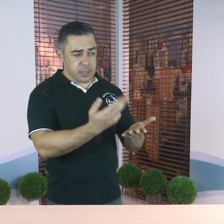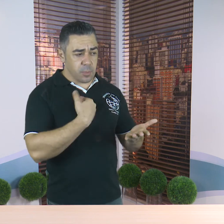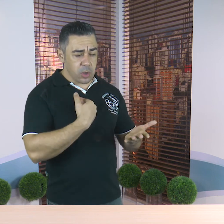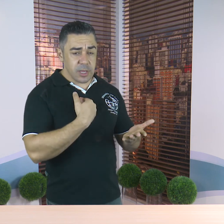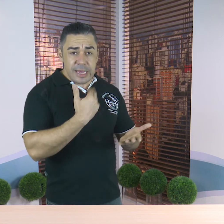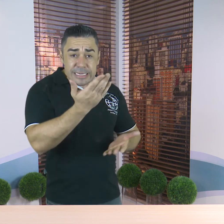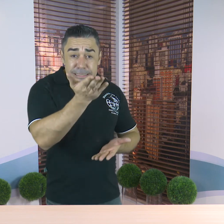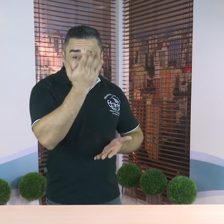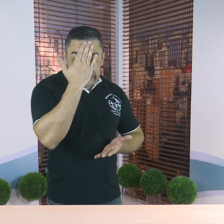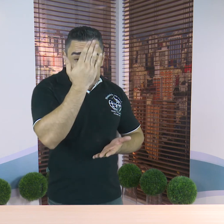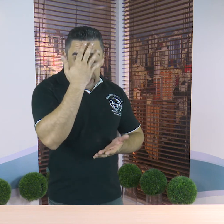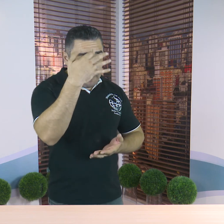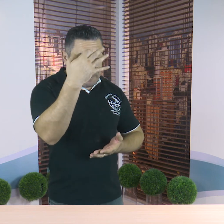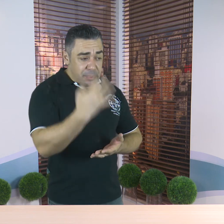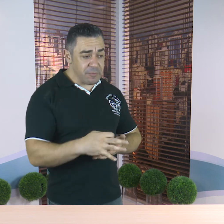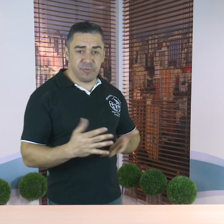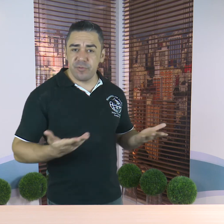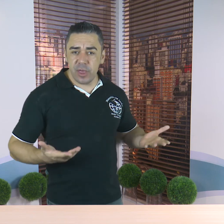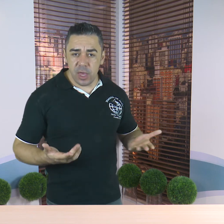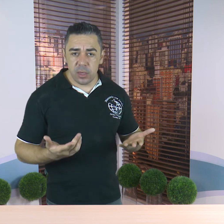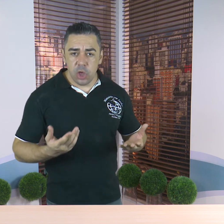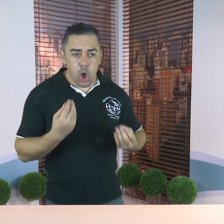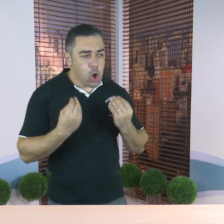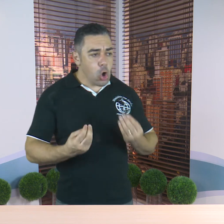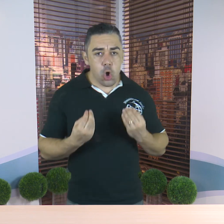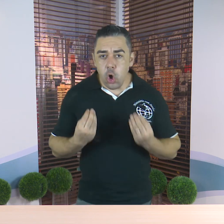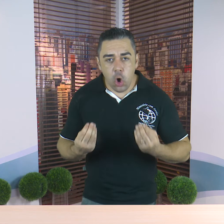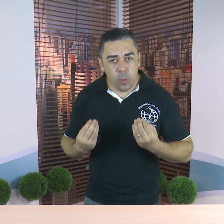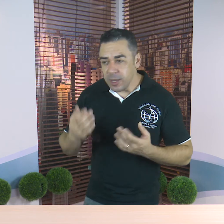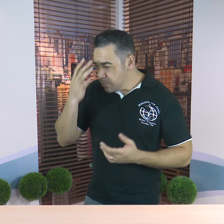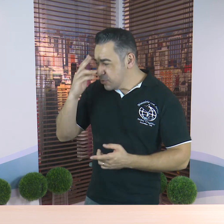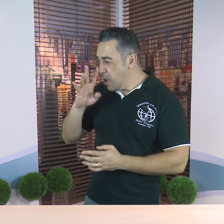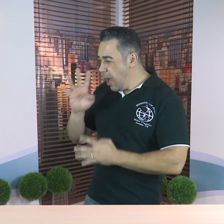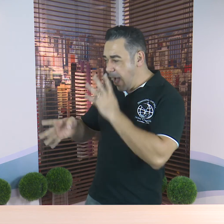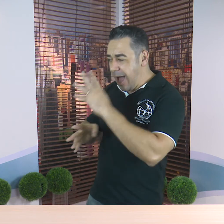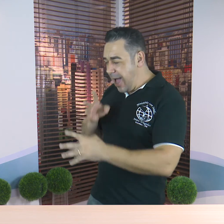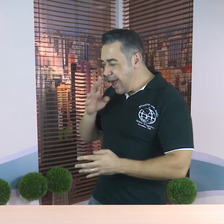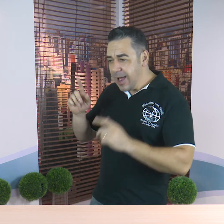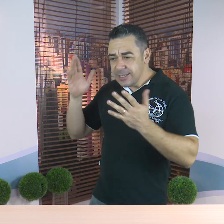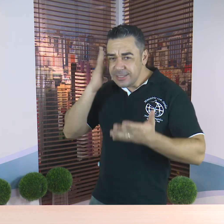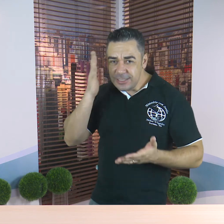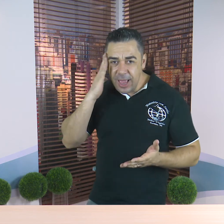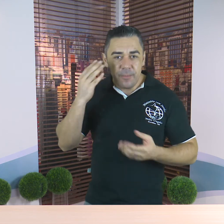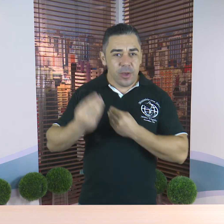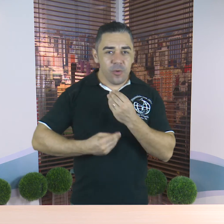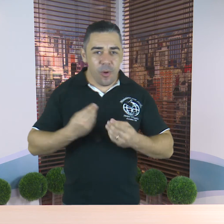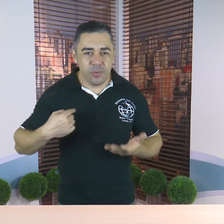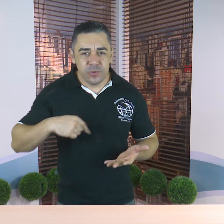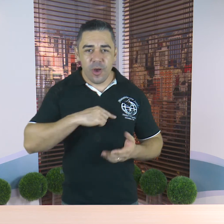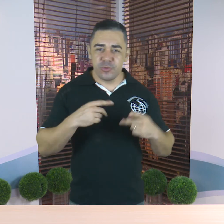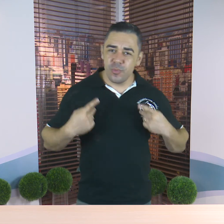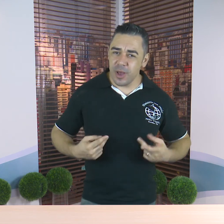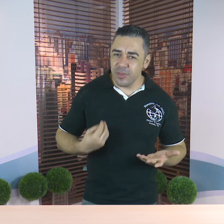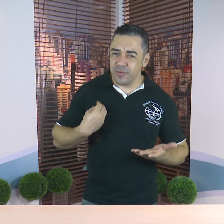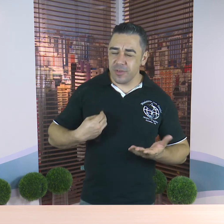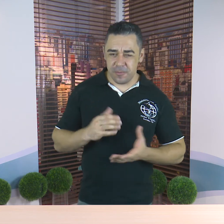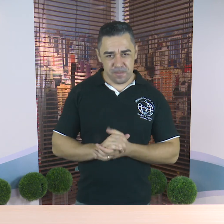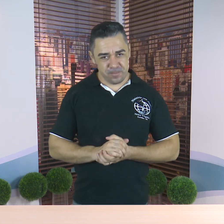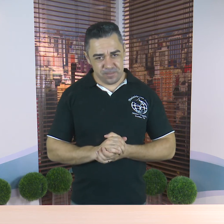tanto. Como se tornaram tão especialistas em existência humana? Na maioria das